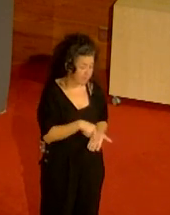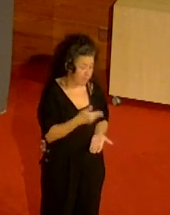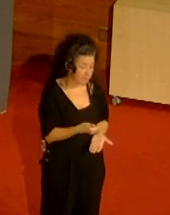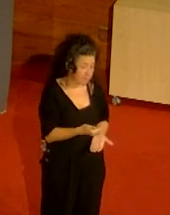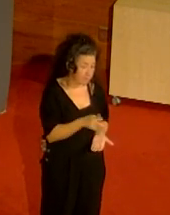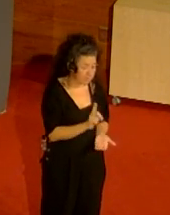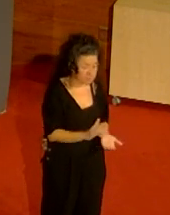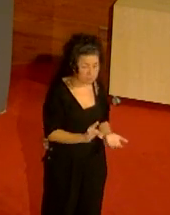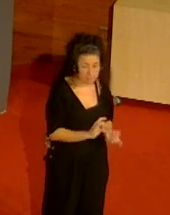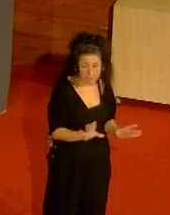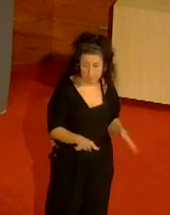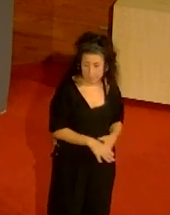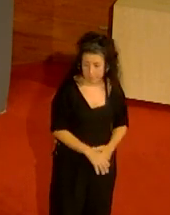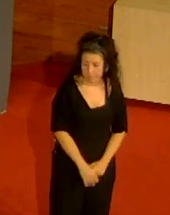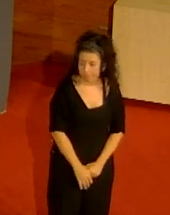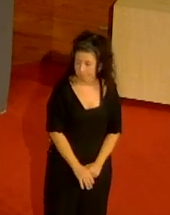sí.